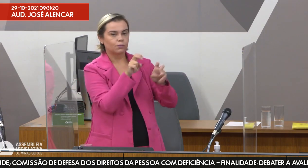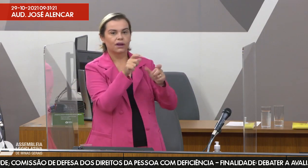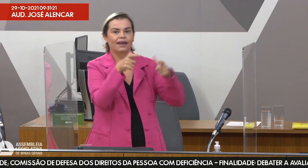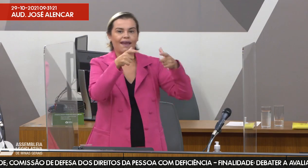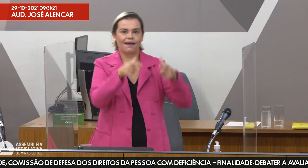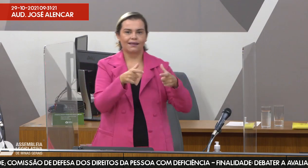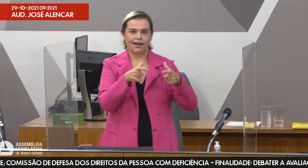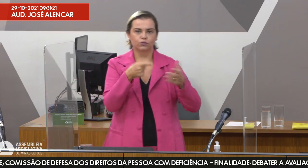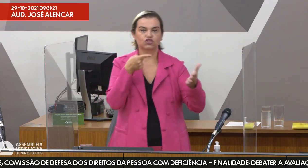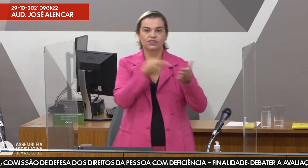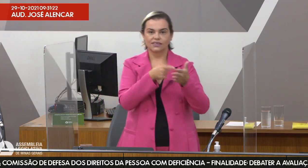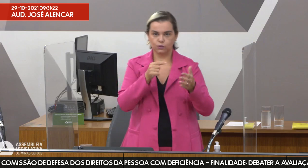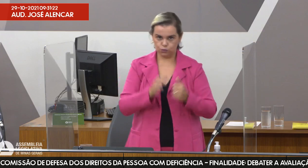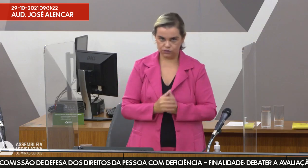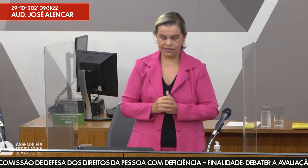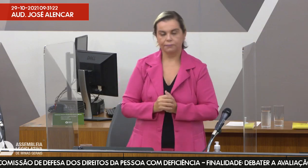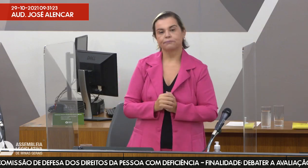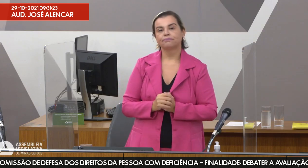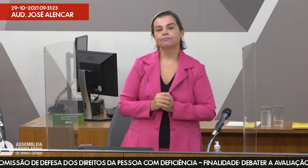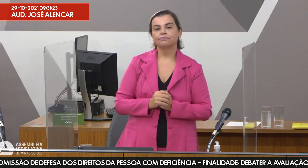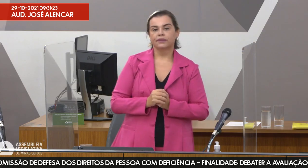Eu quero falar um pouco a respeito desse tema.